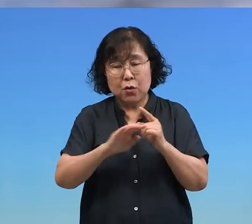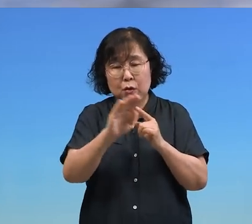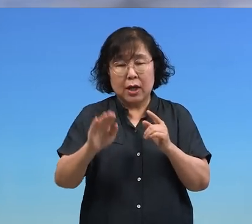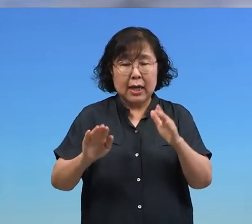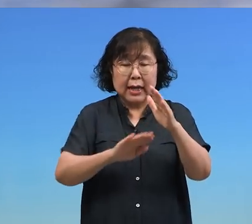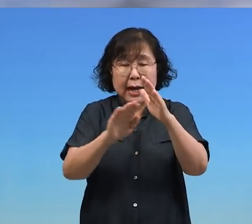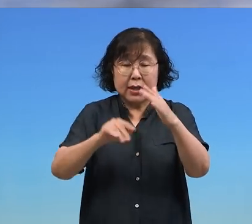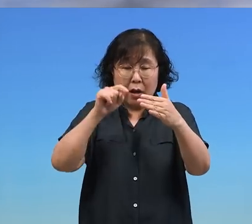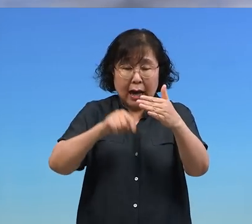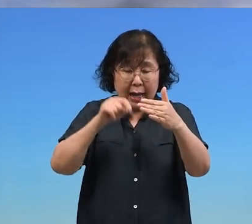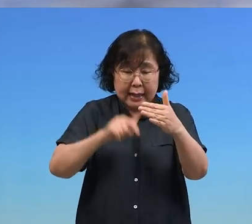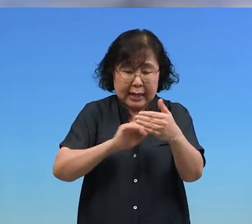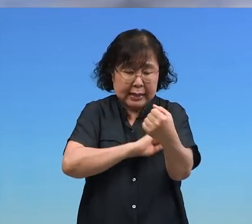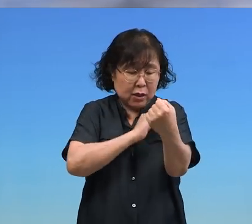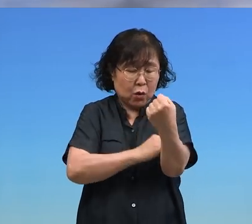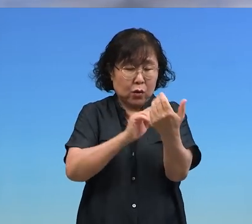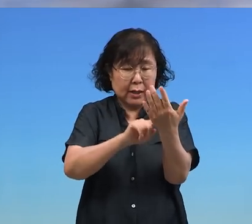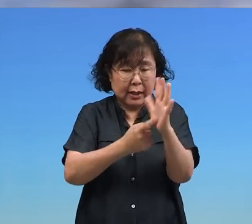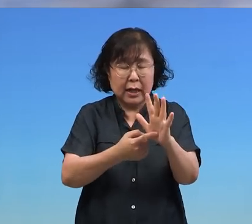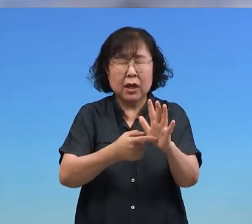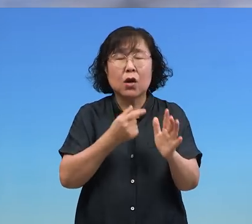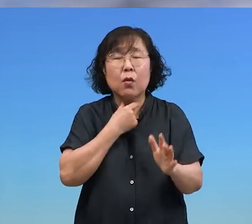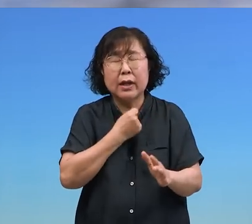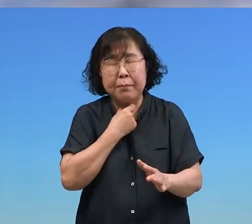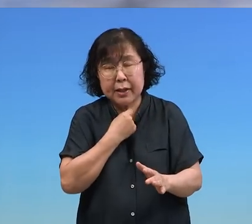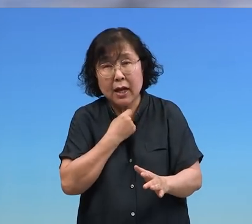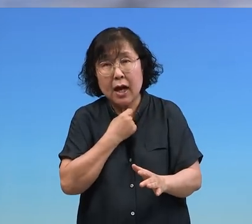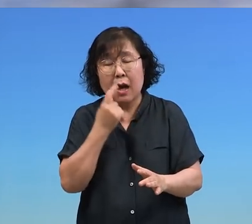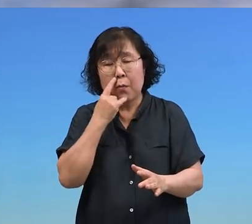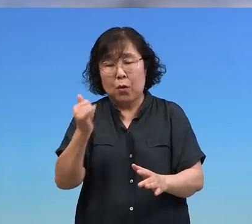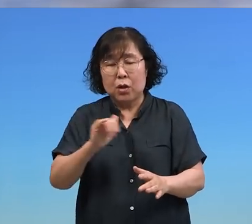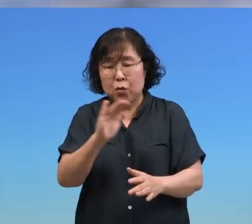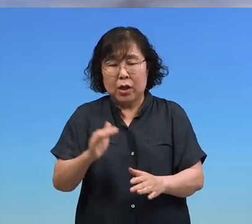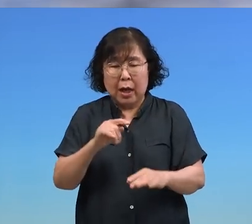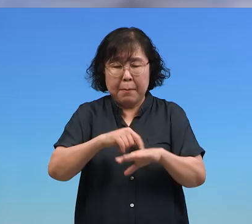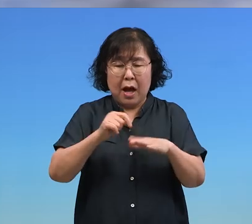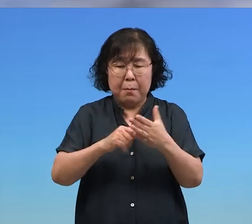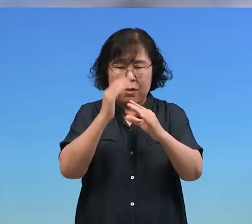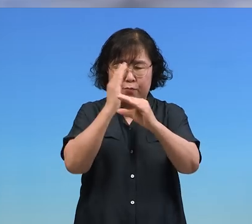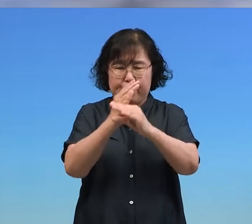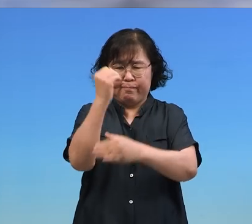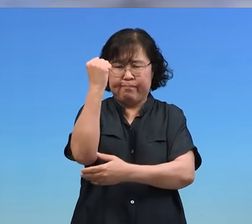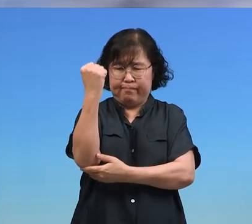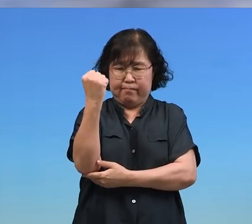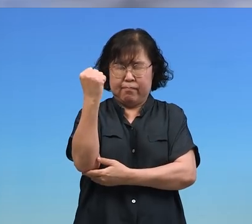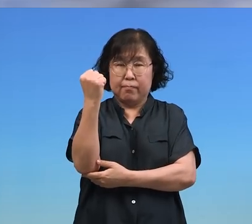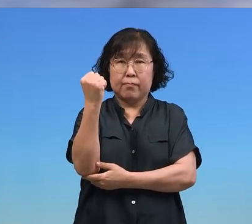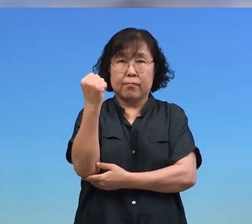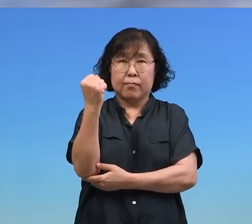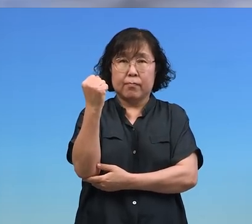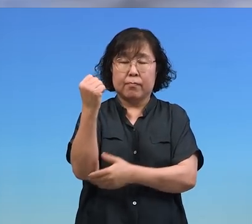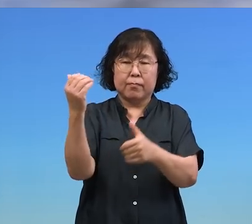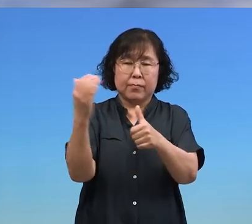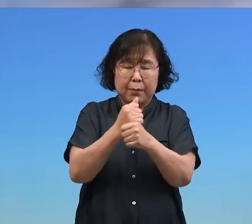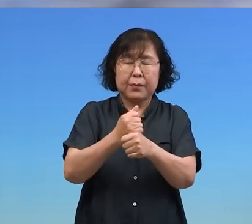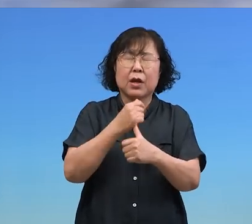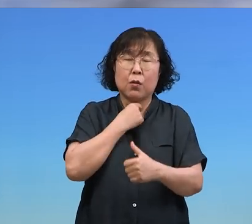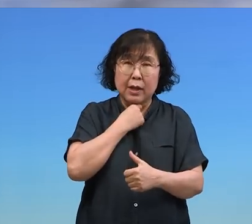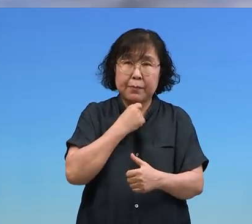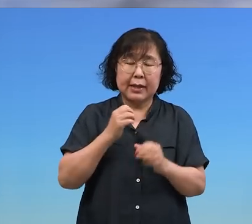우리 가정의 능력으로 나타날 수 있기 위하여 부모된 우리가 중심을 잡기 원합니다 경건 훈련